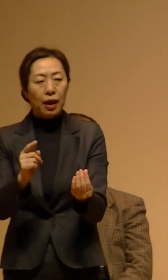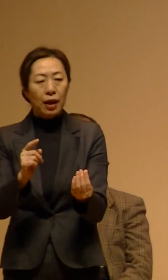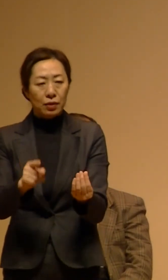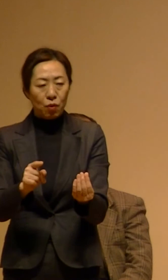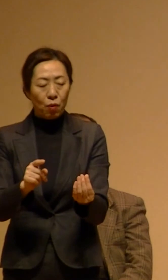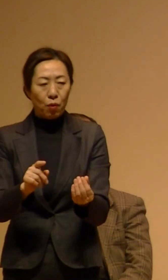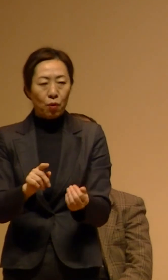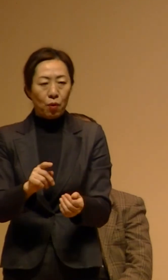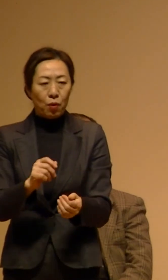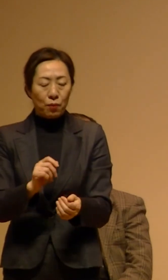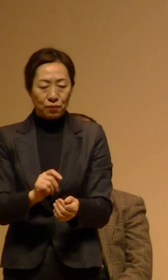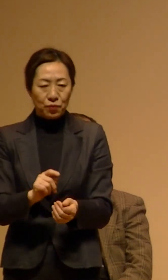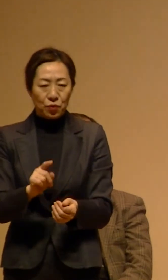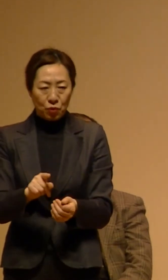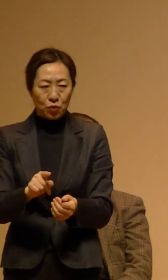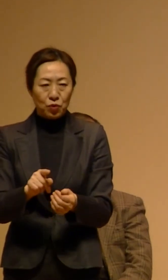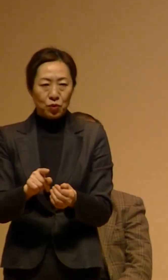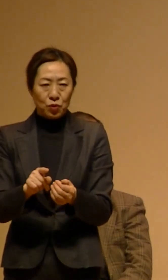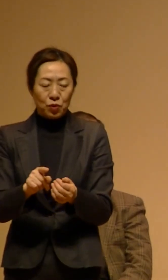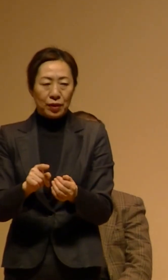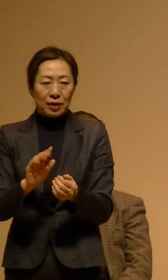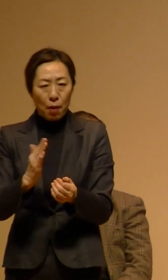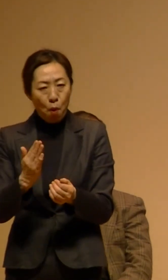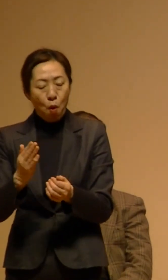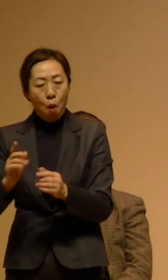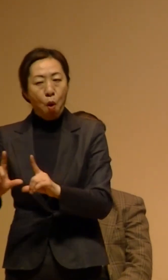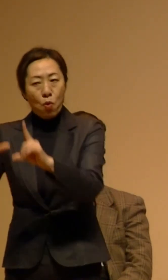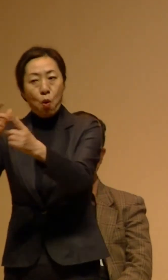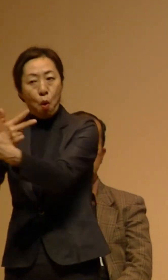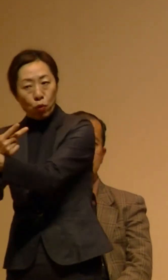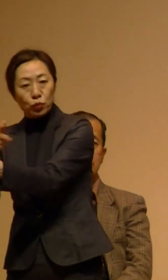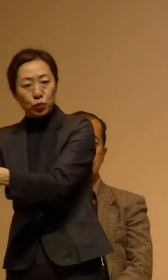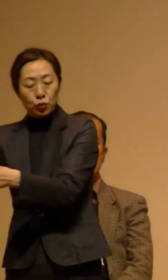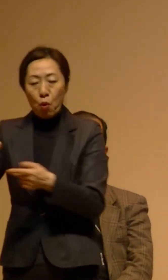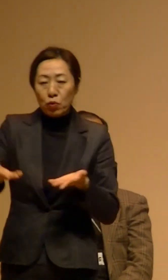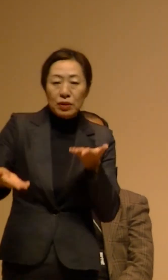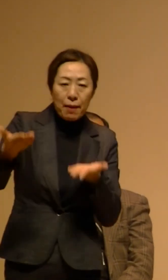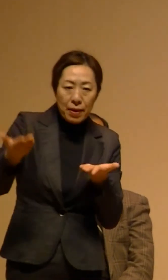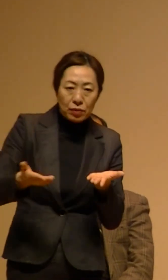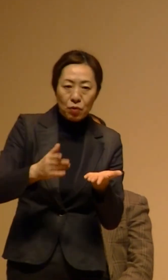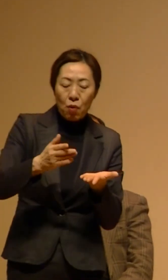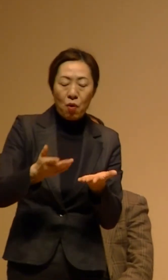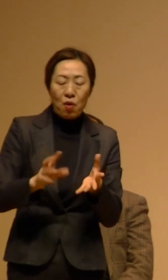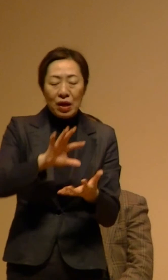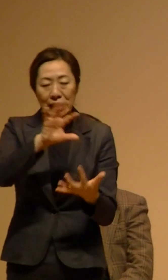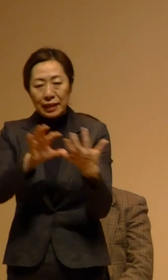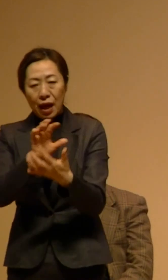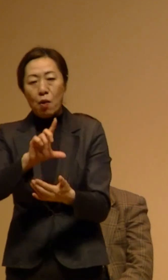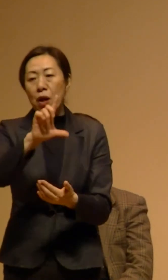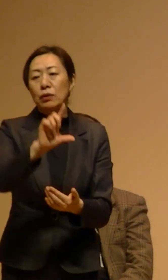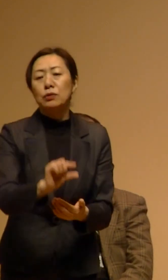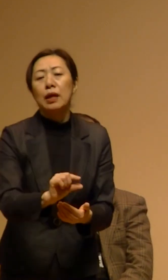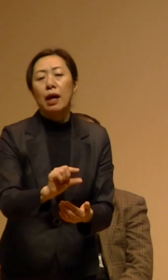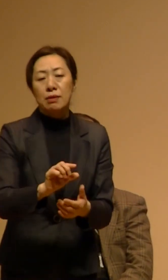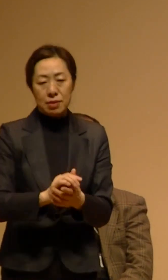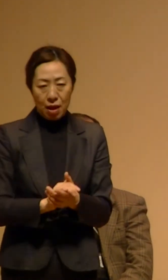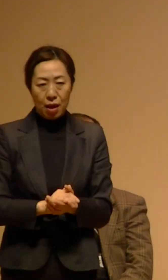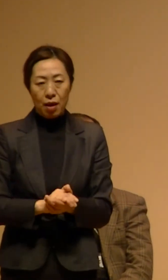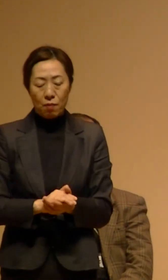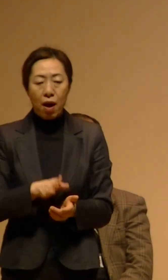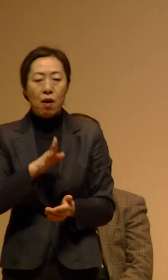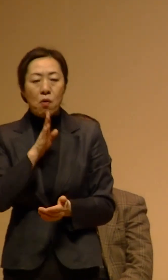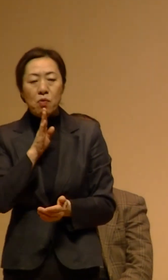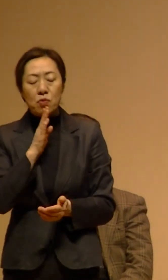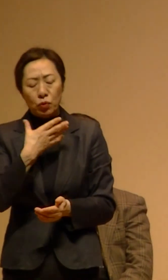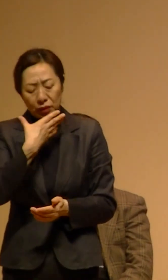皆さんは大変ご苦労されておりますけれども、それでも東北の皆様方と比べればこれだけ済んだ、これは本当に幸せなことだ